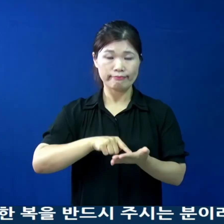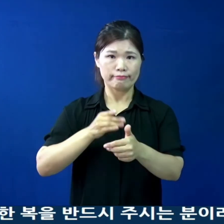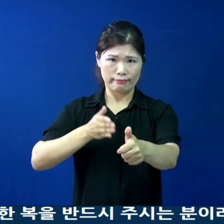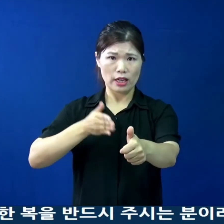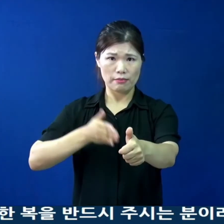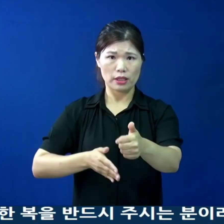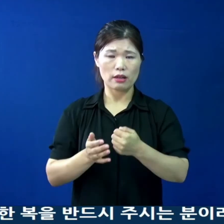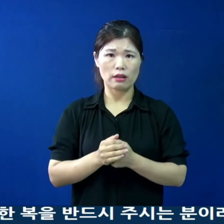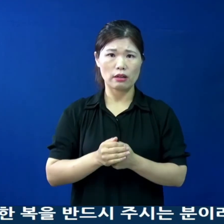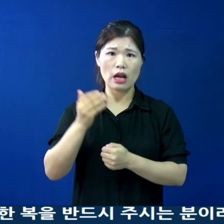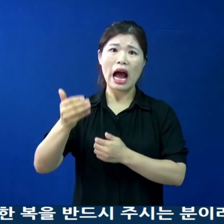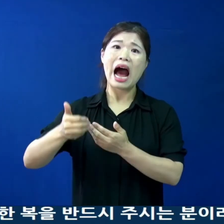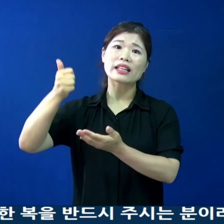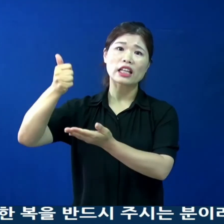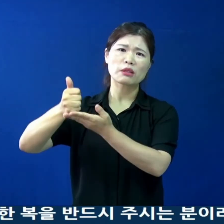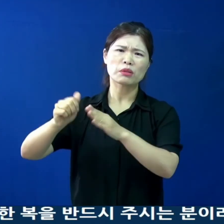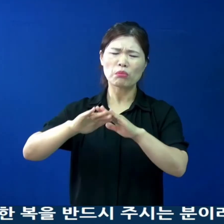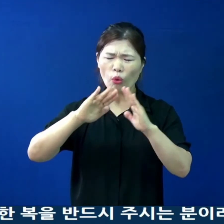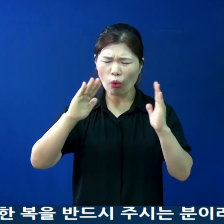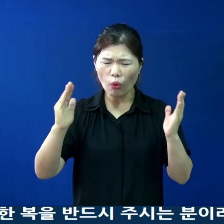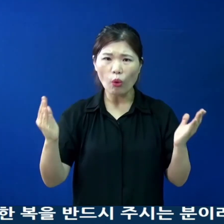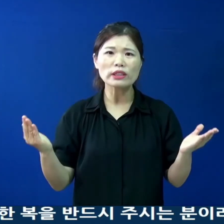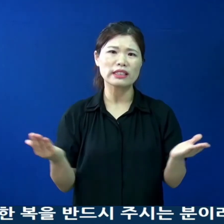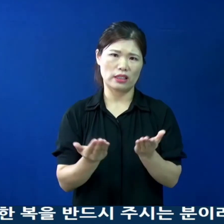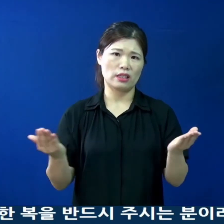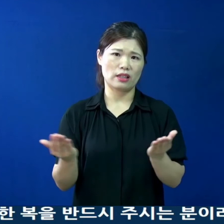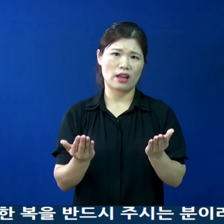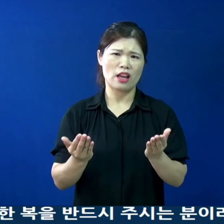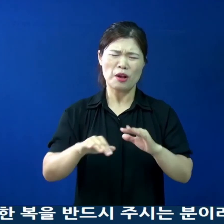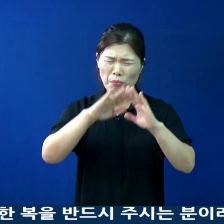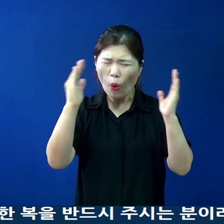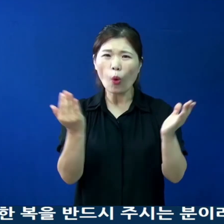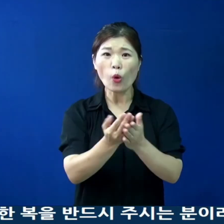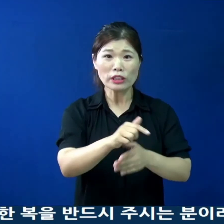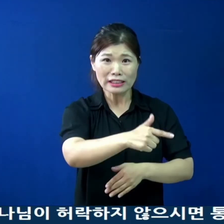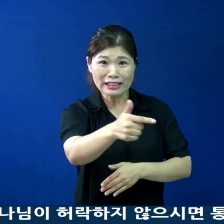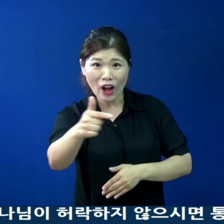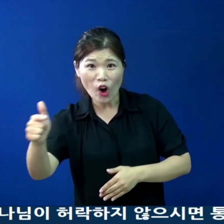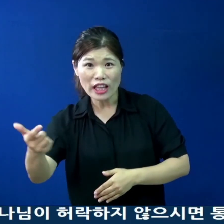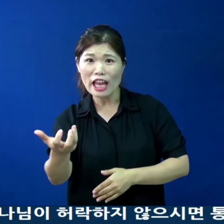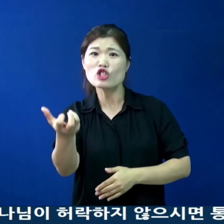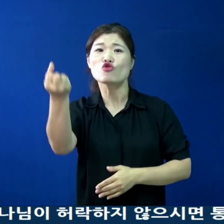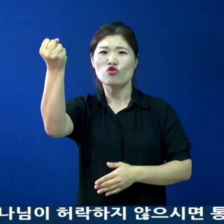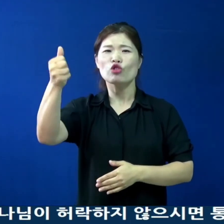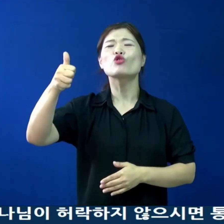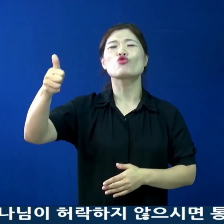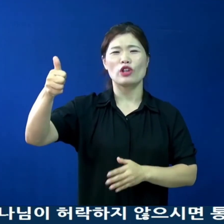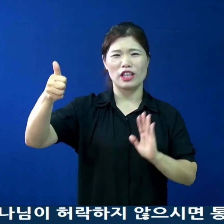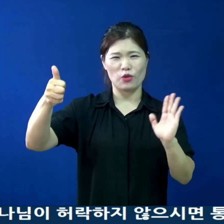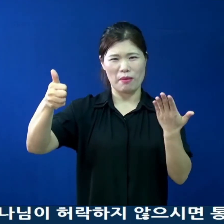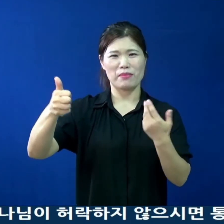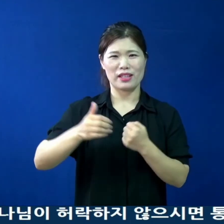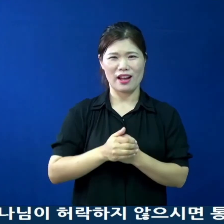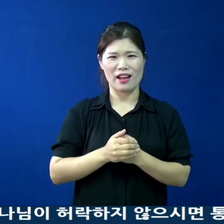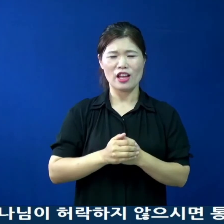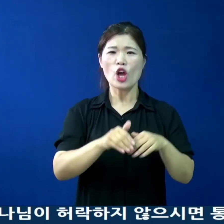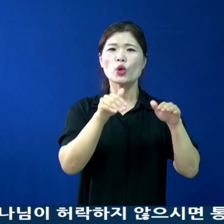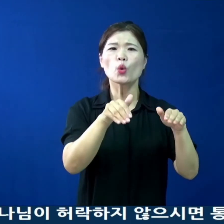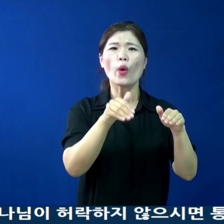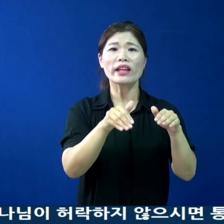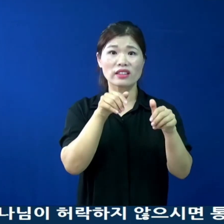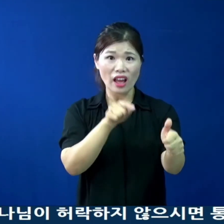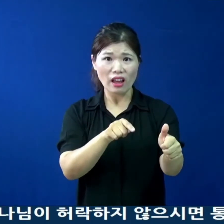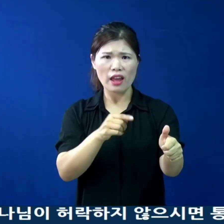하나님은 모든 것의 주인이십니다. 노예들을 향해서 내 군대라고 쓰시는